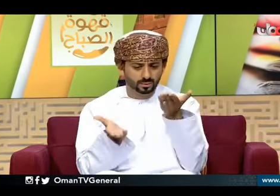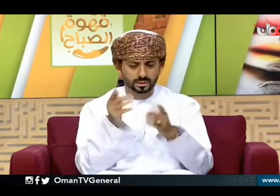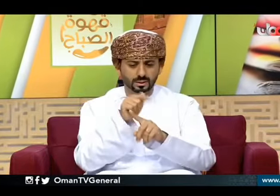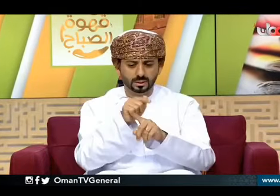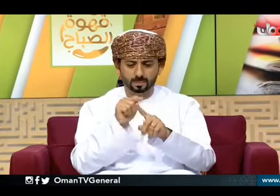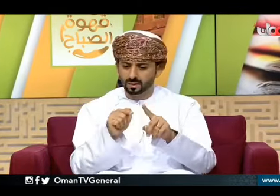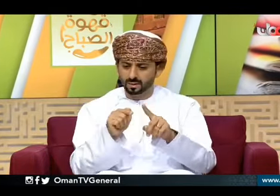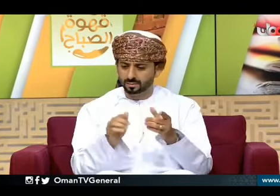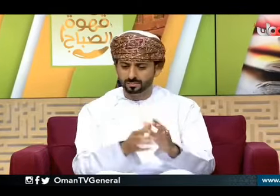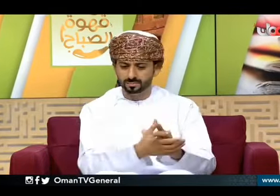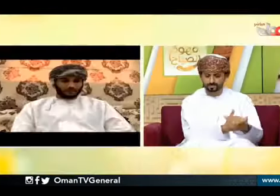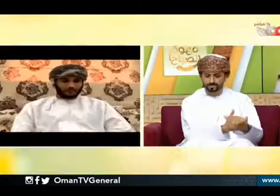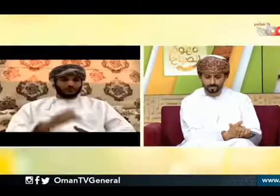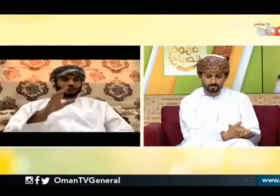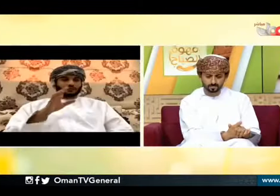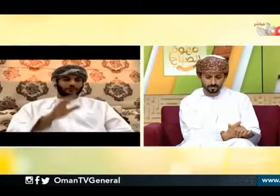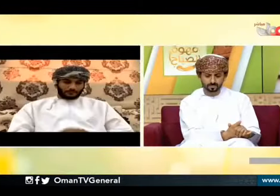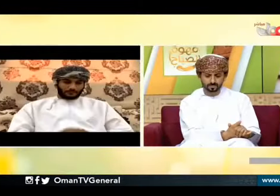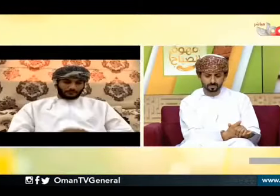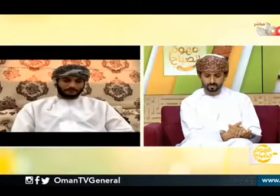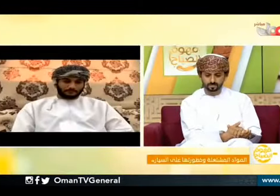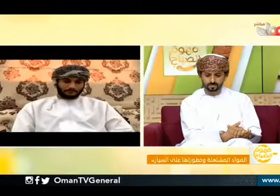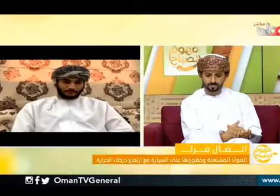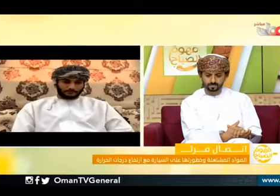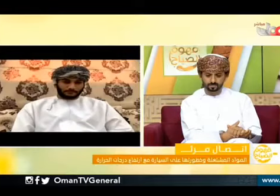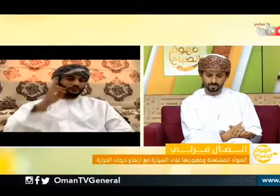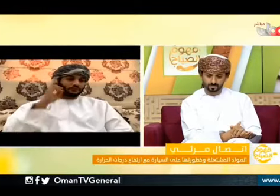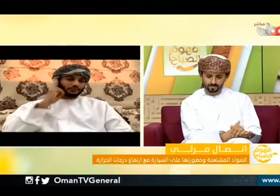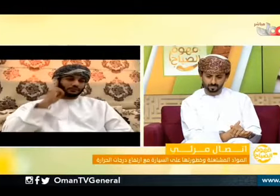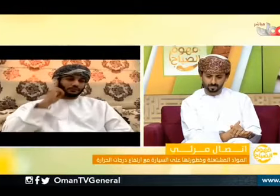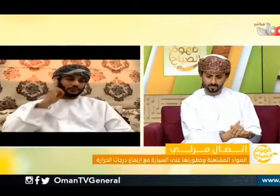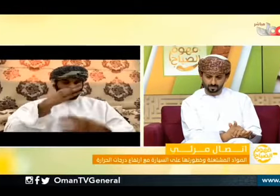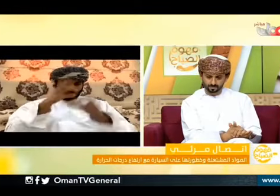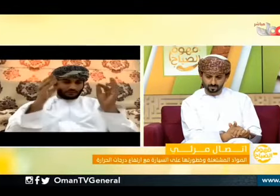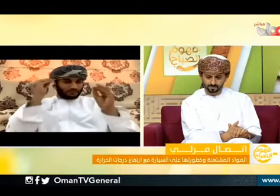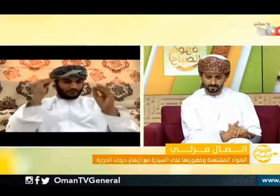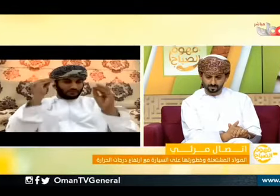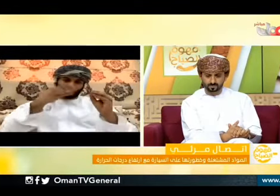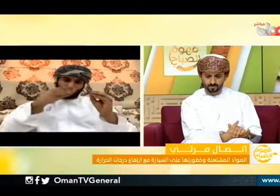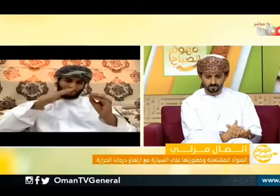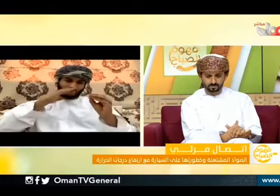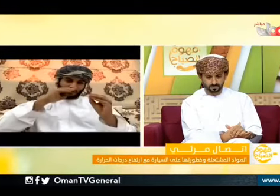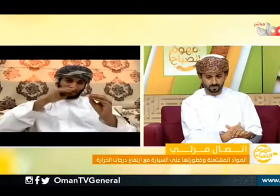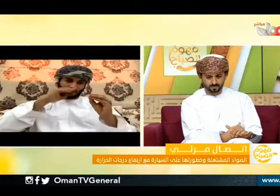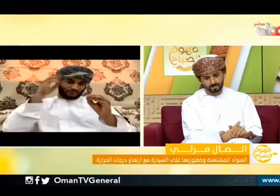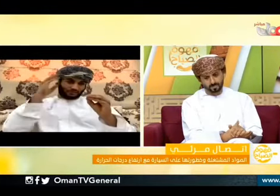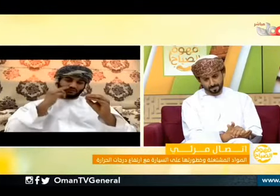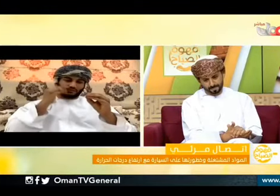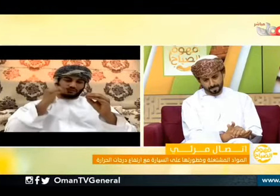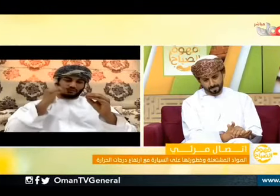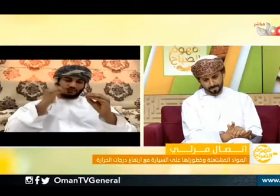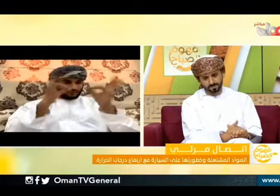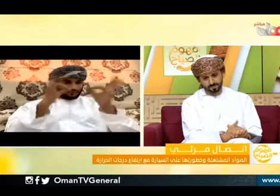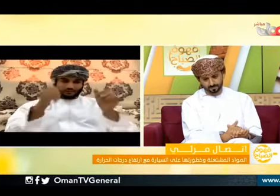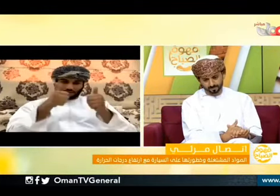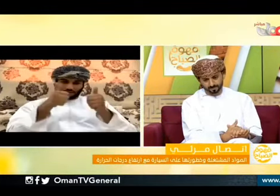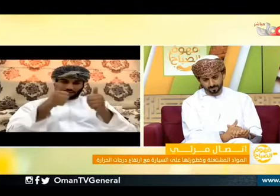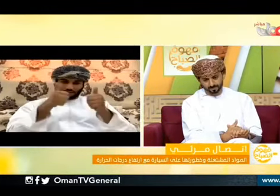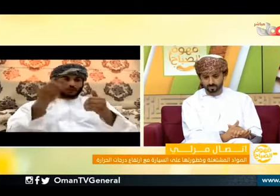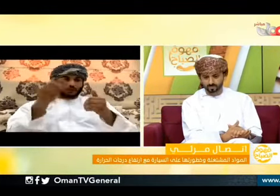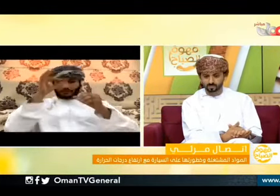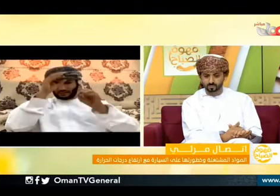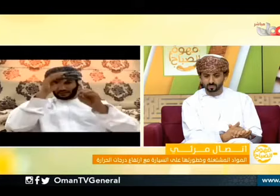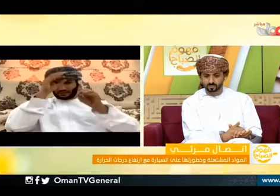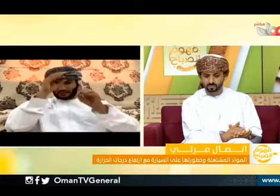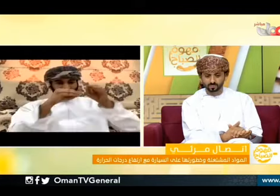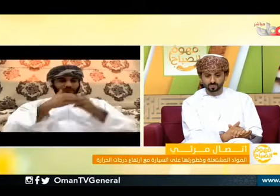فكثير من الصم، كيف تشاهد أنت بالنسبة للصم ومع السامعين؟ نعم، الأشخاص الصم الحمد لله رب العالمين معظمهم